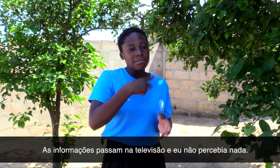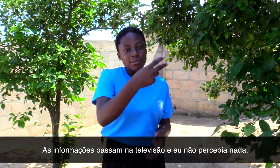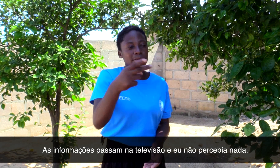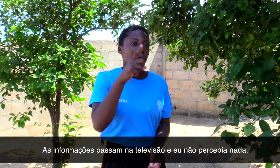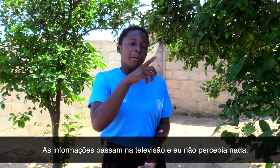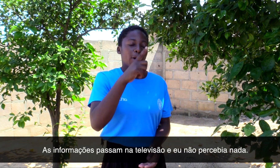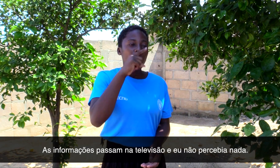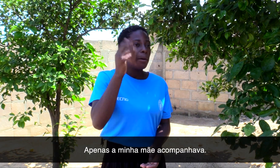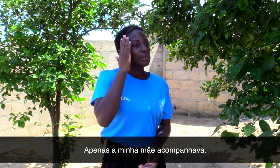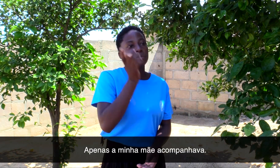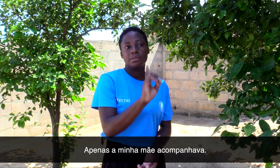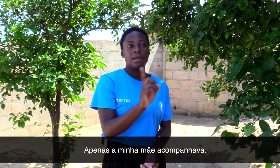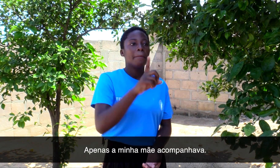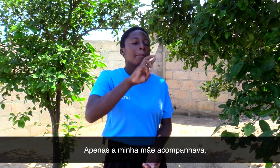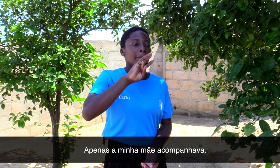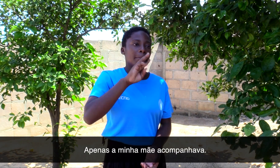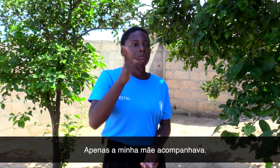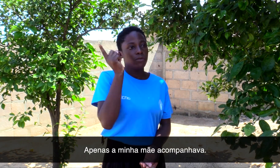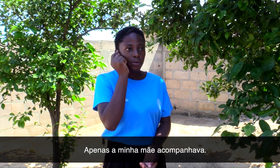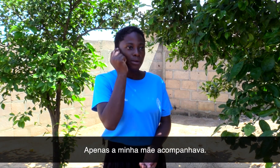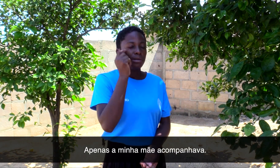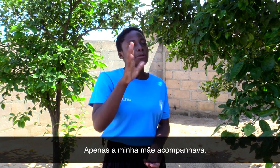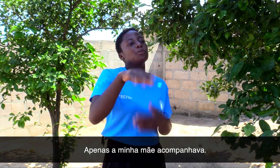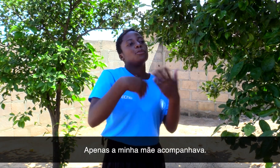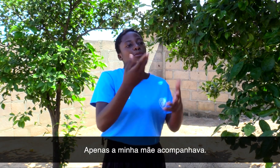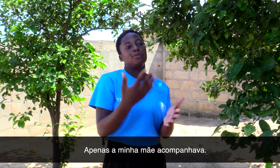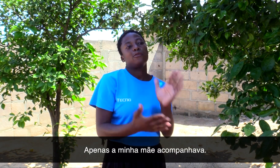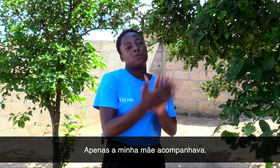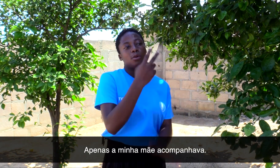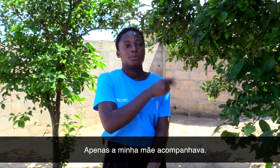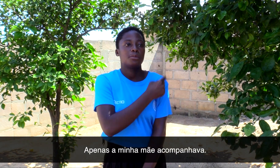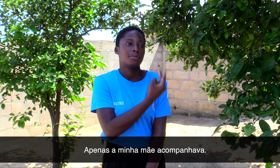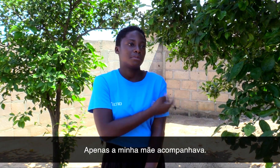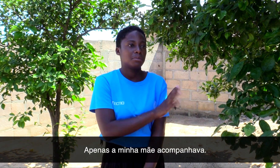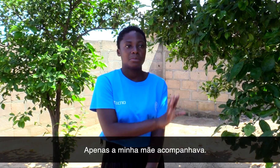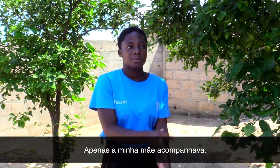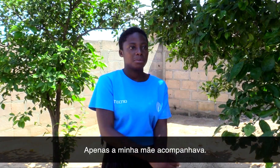não percebia nada. Apenas a minha mãe acompanhava.